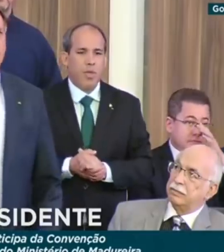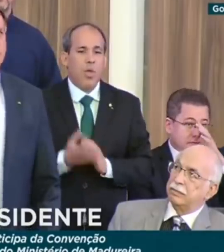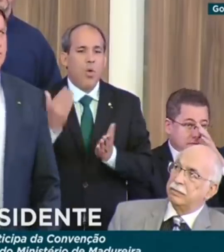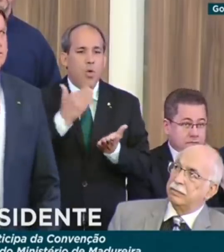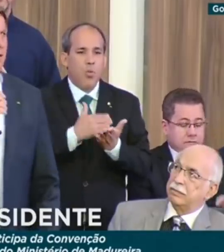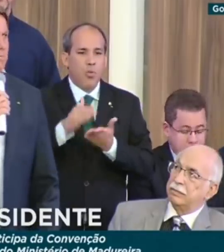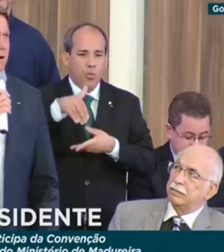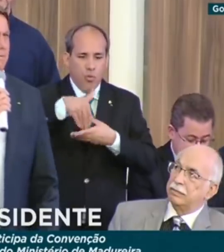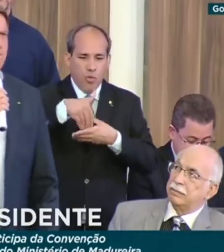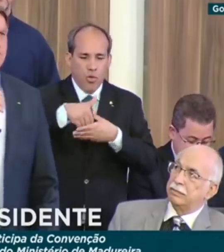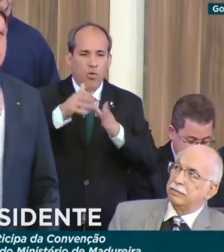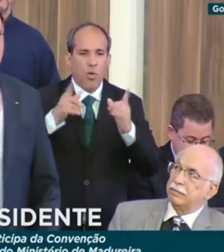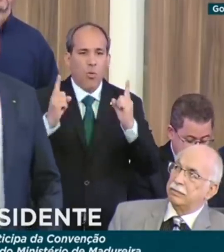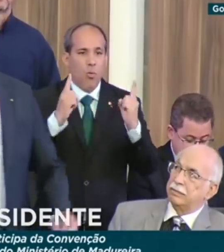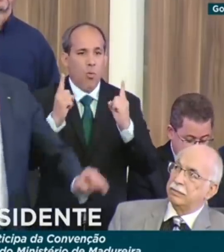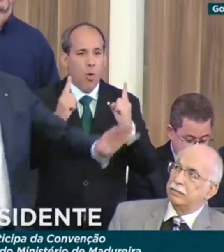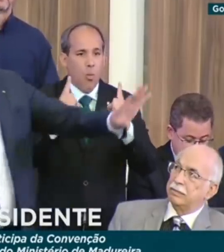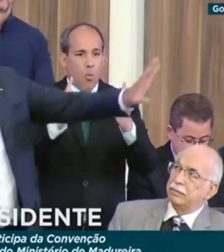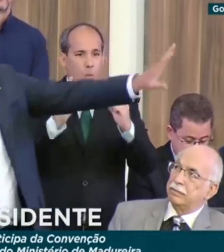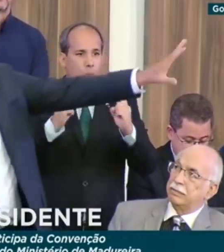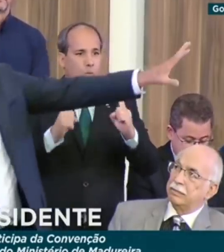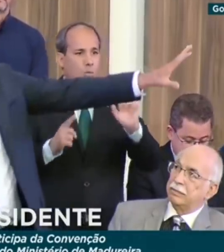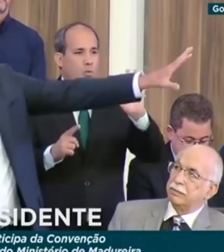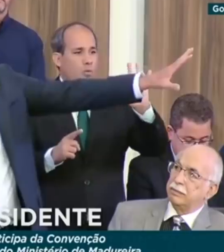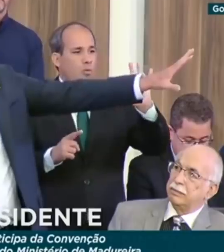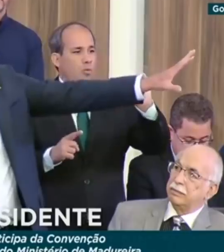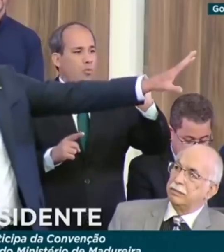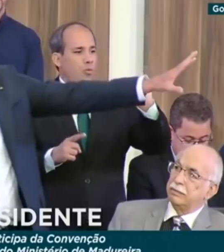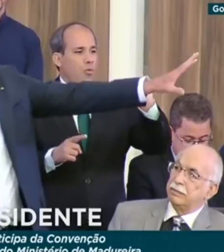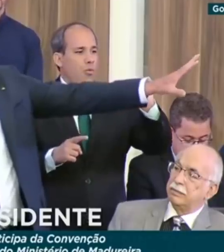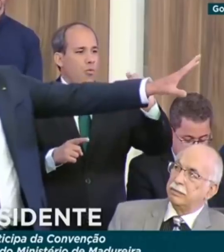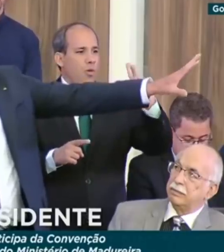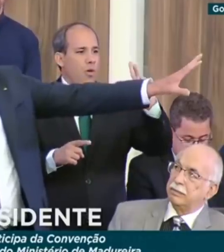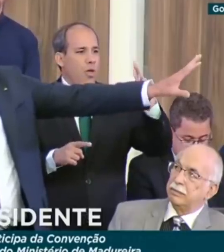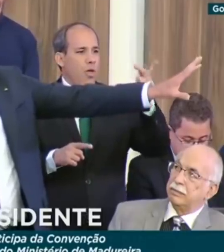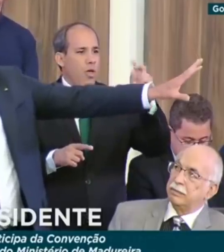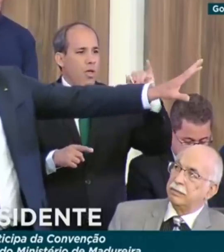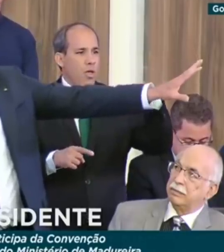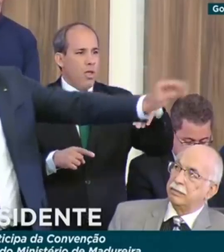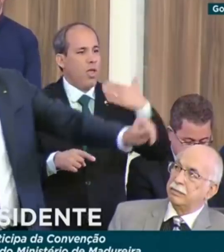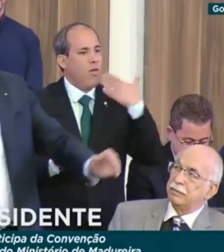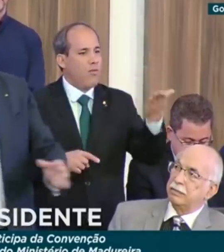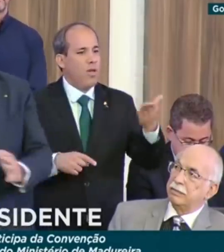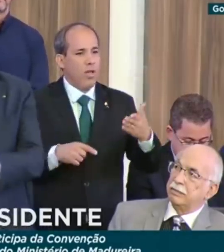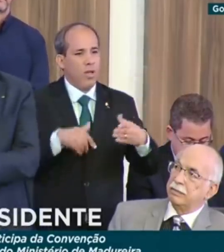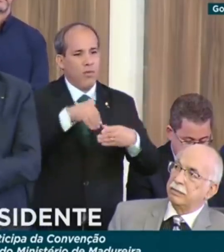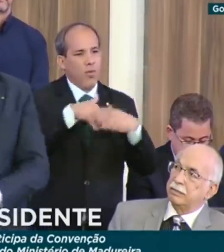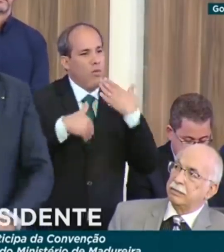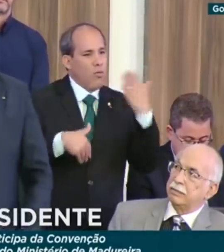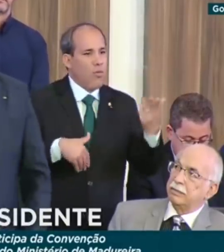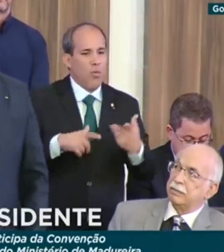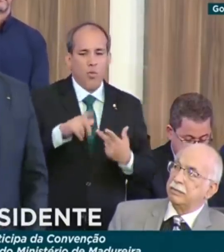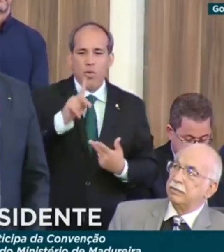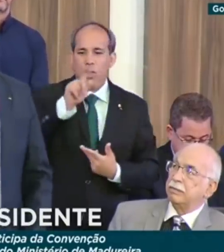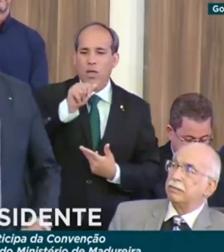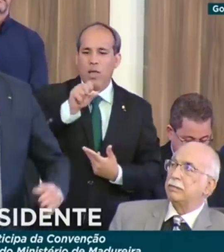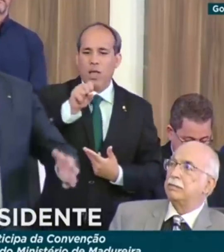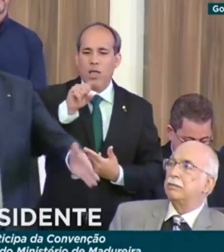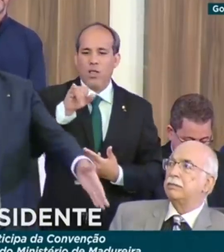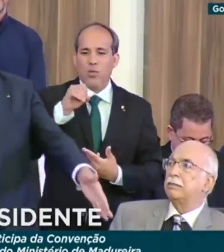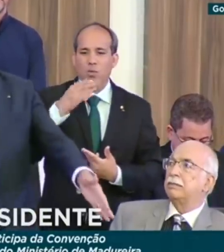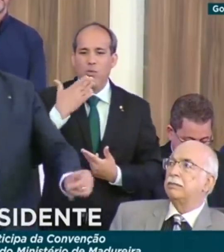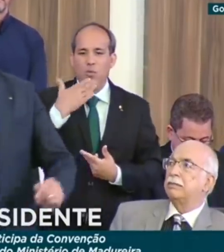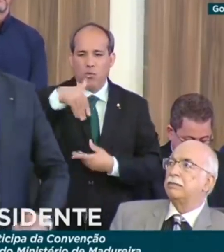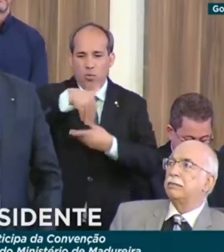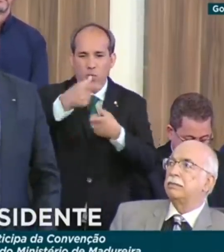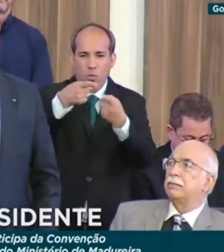começou a votação, está 1-1. Fachin votou a favor do assunto, o Cássio votou contra.